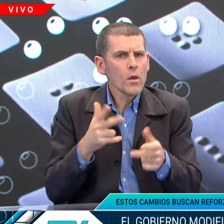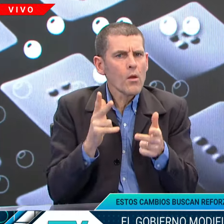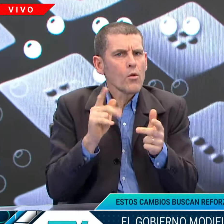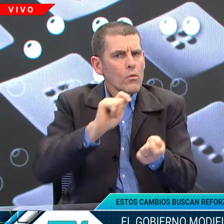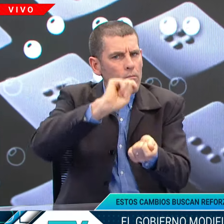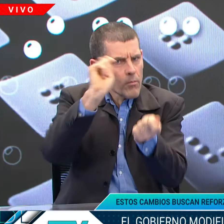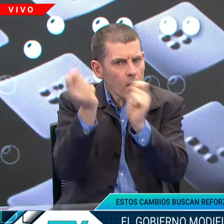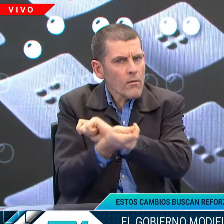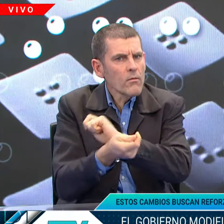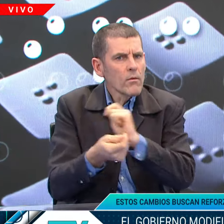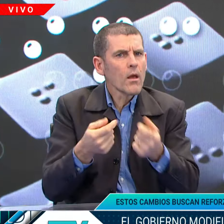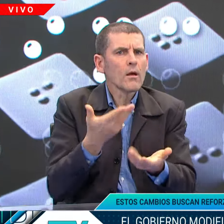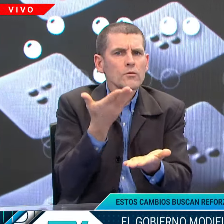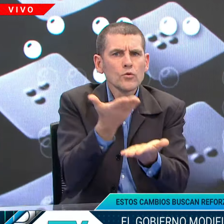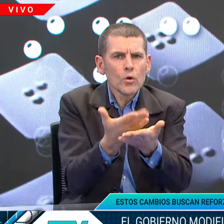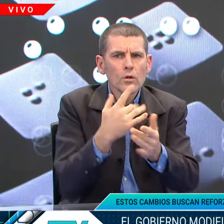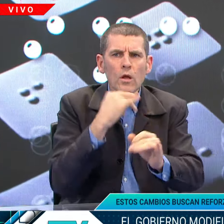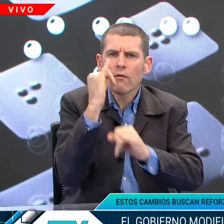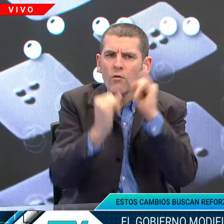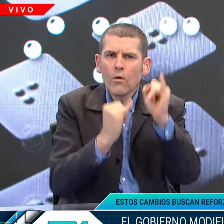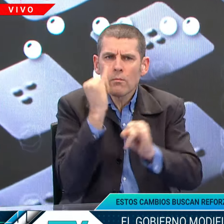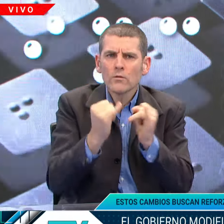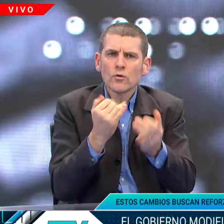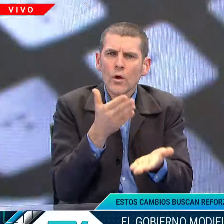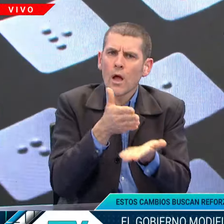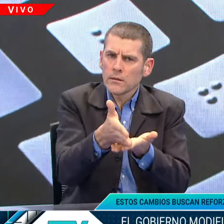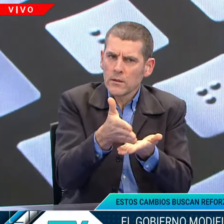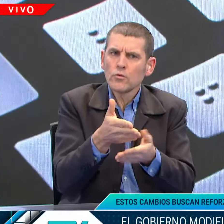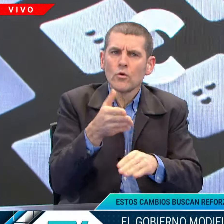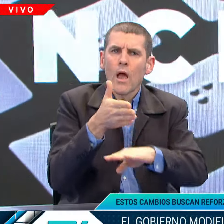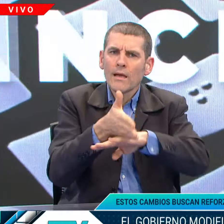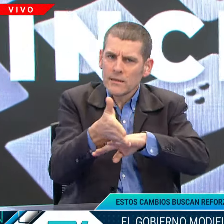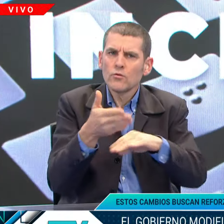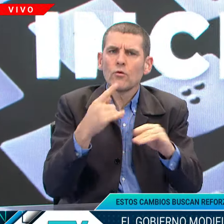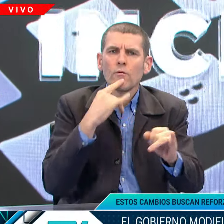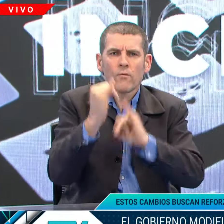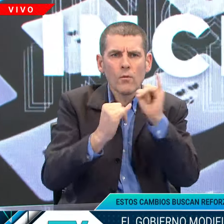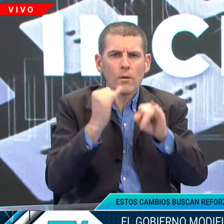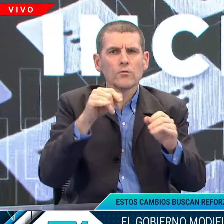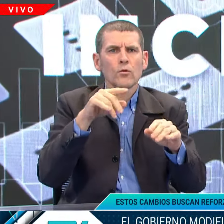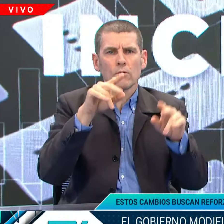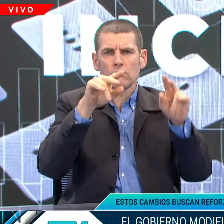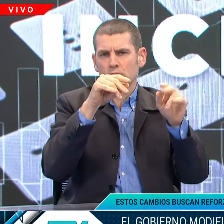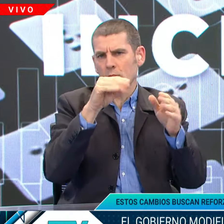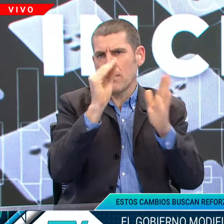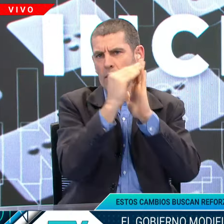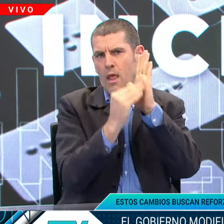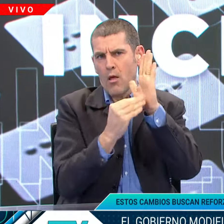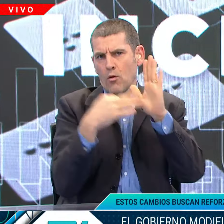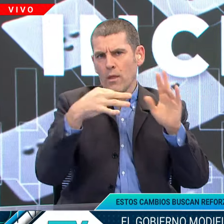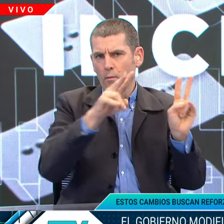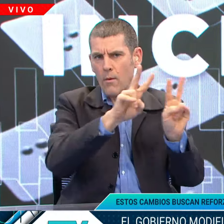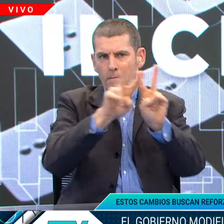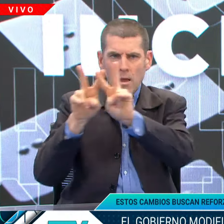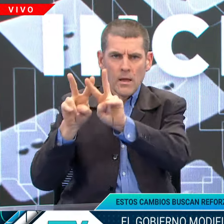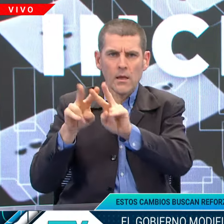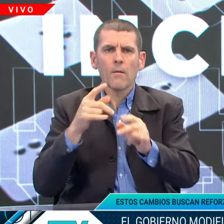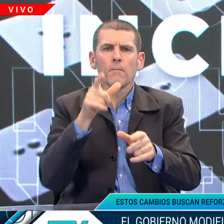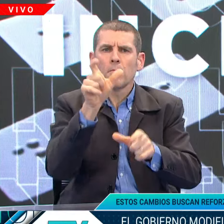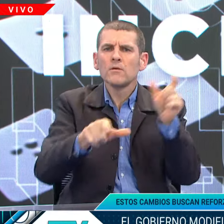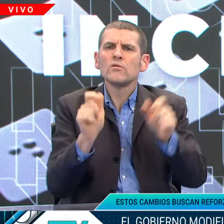solicitudes como un registro en la plataforma para facilitar el seguimiento y respuesta de